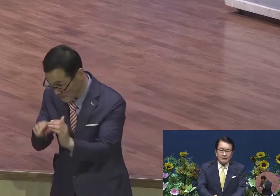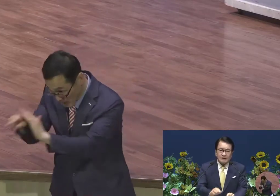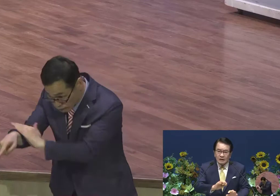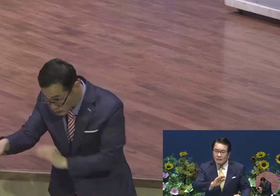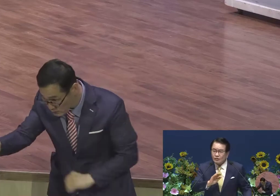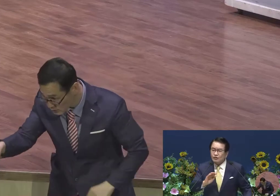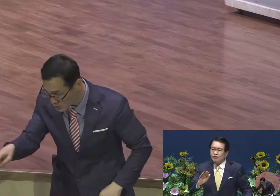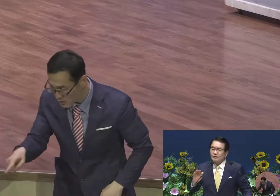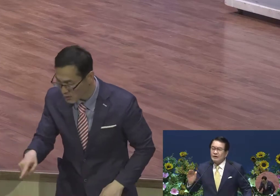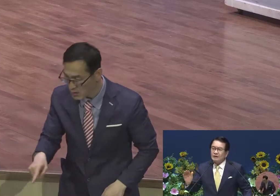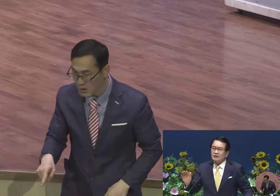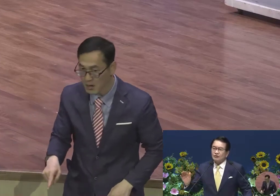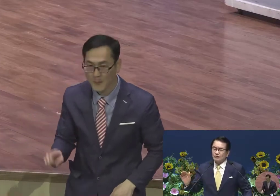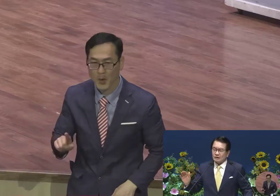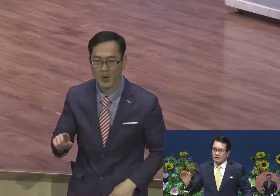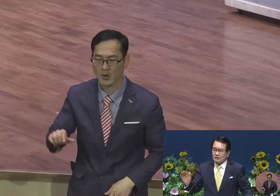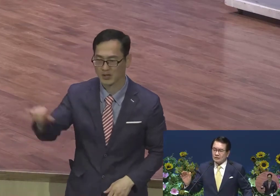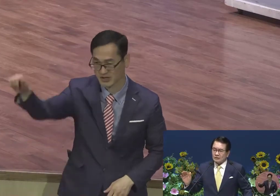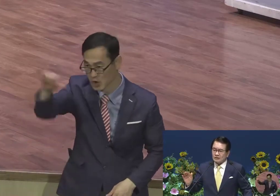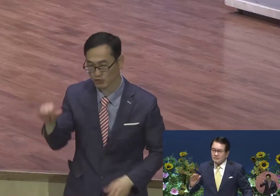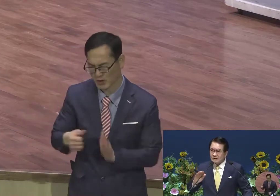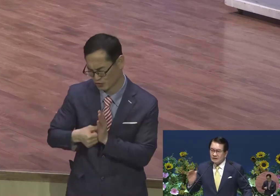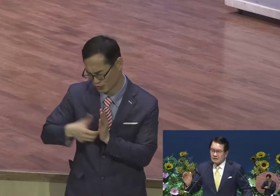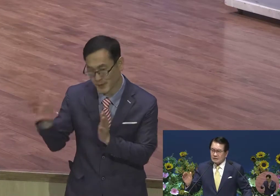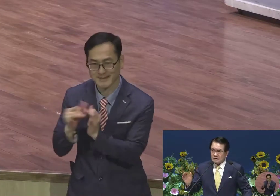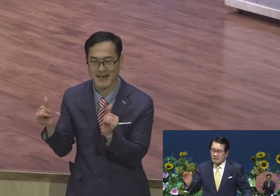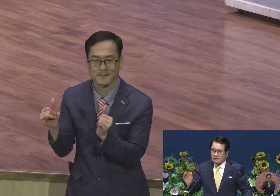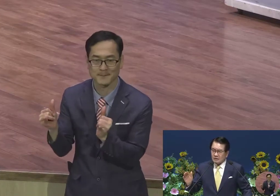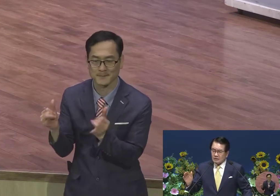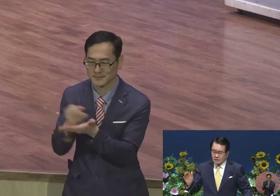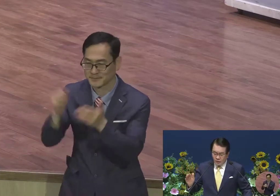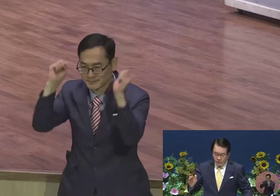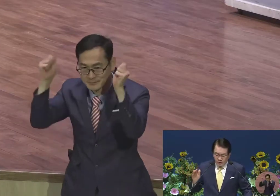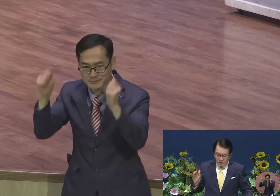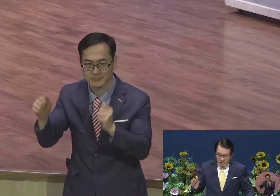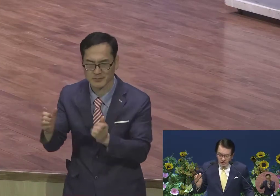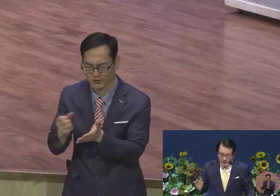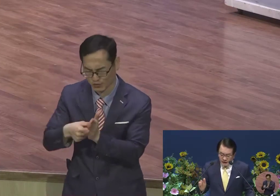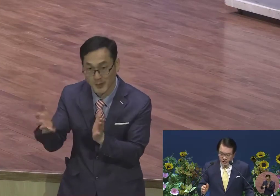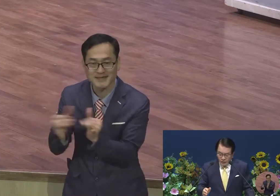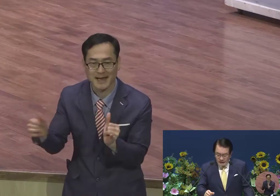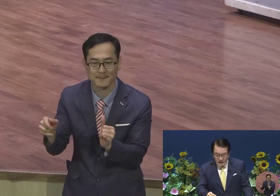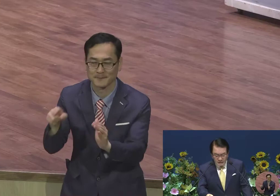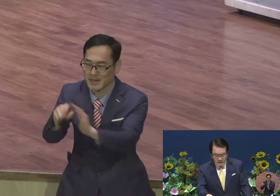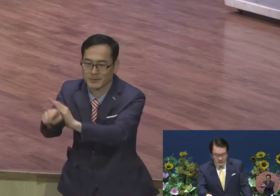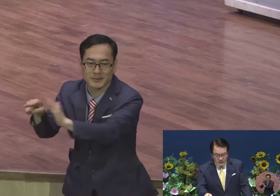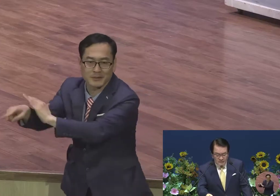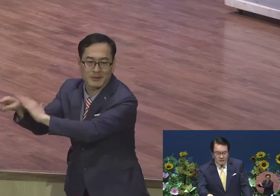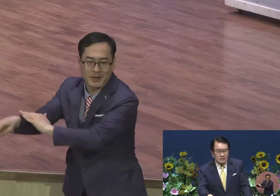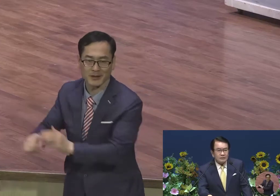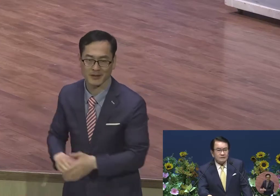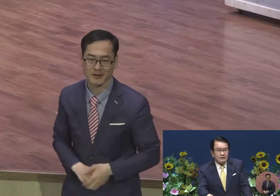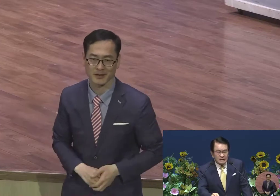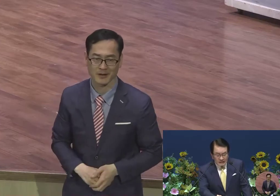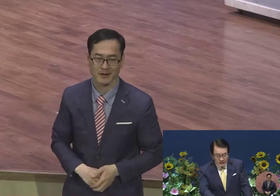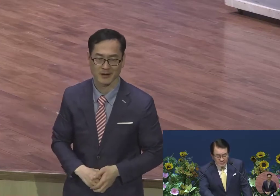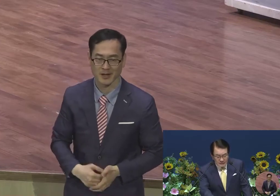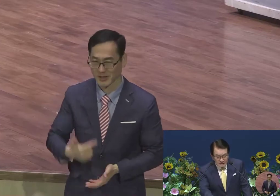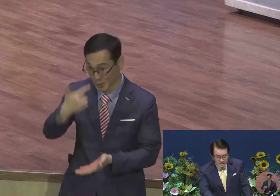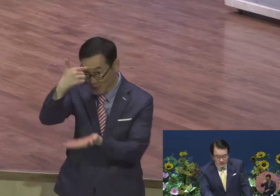전국 유명 역술인 정쟁이 또 그렇게 용하다는 선임들